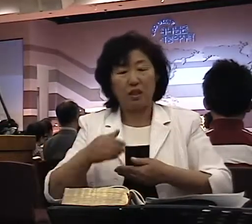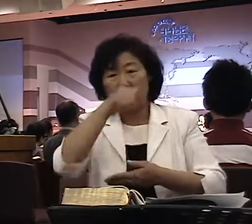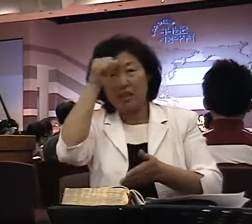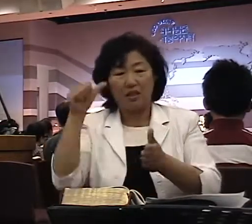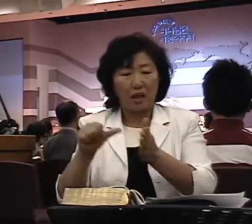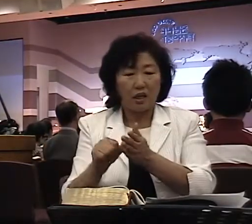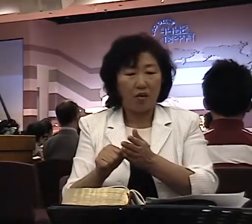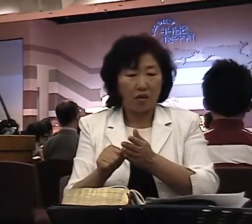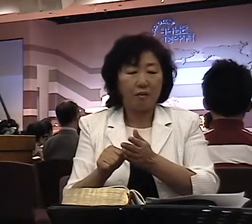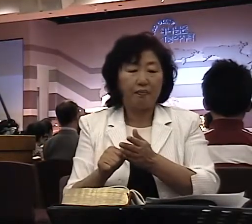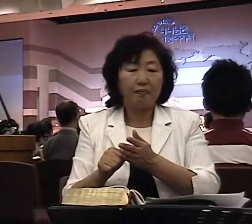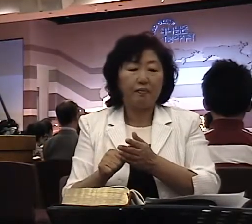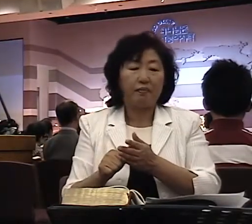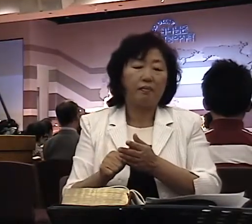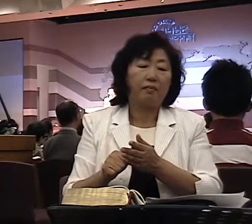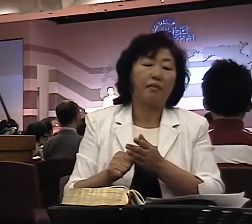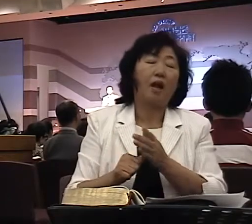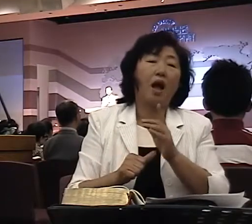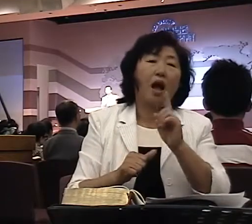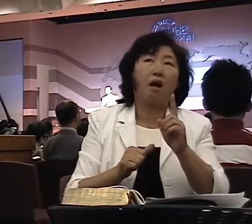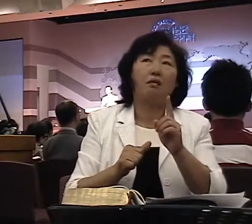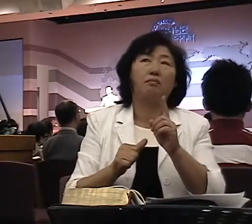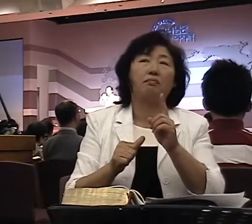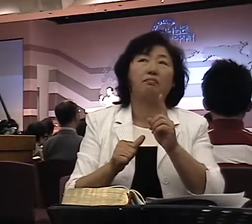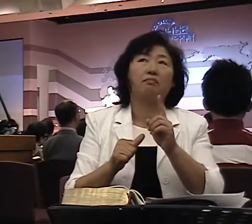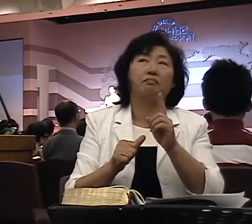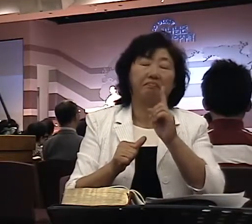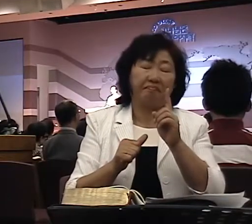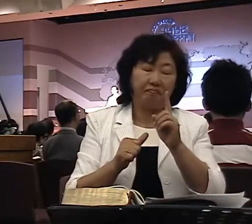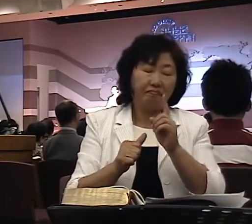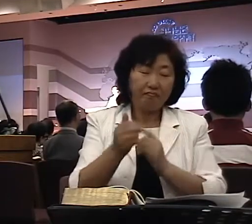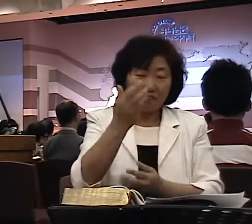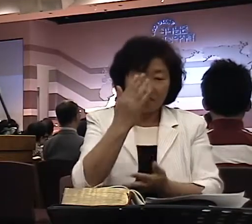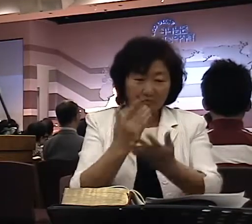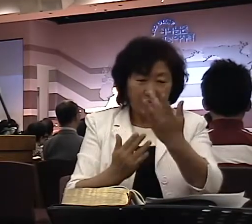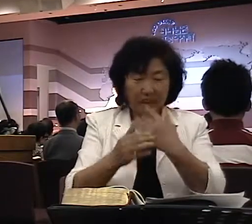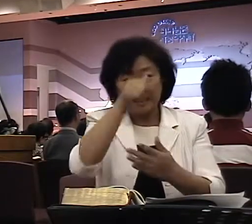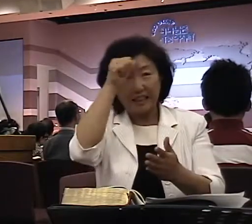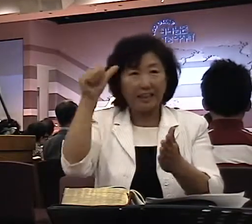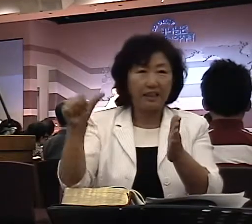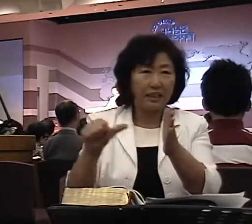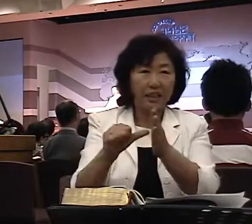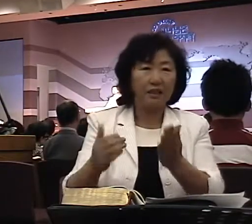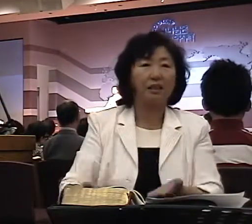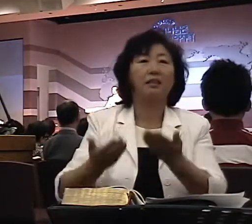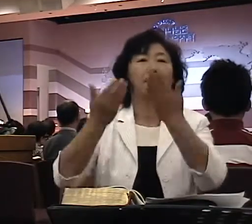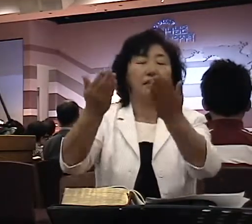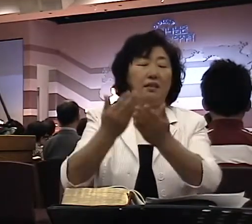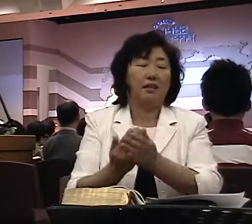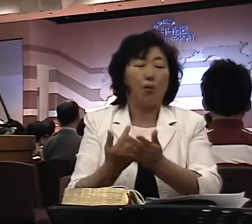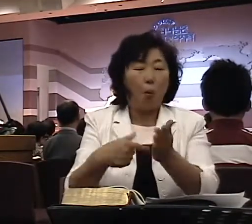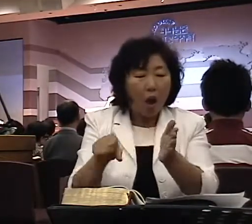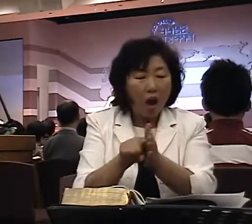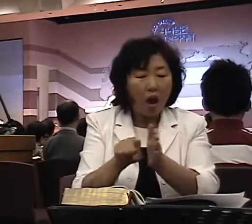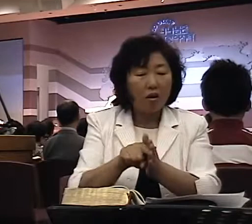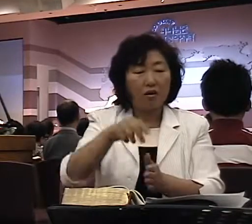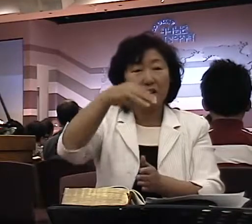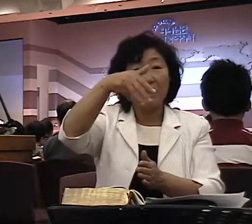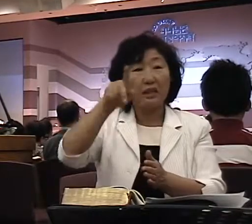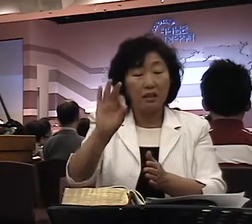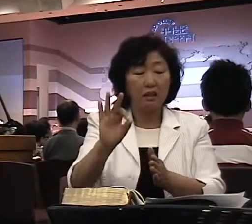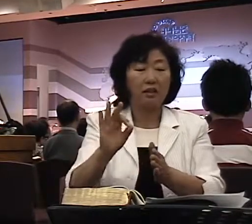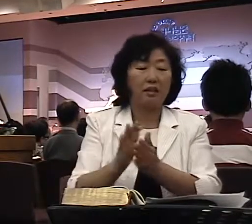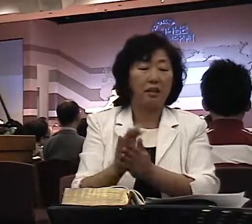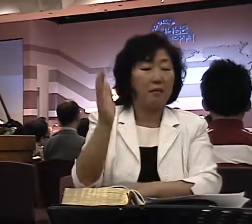인생을 기왕이면 하나님께 불태워 드려질 수 있는 인생이 되기 위하여 우리 함께 창세기에서 말씀을 듣고